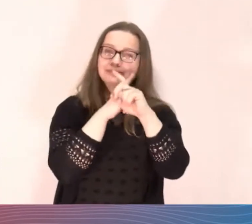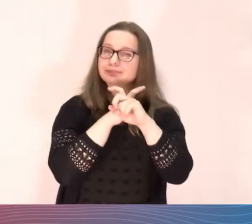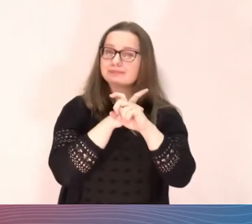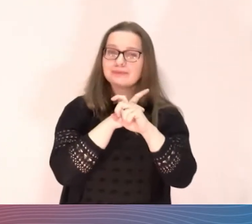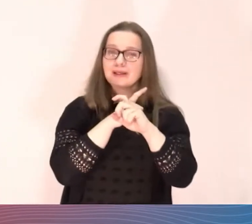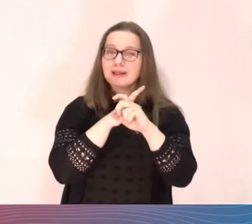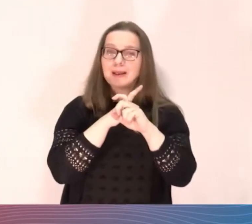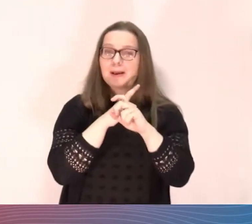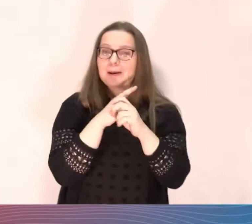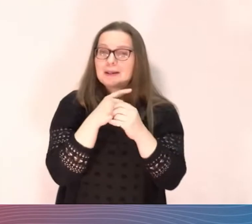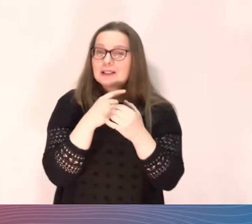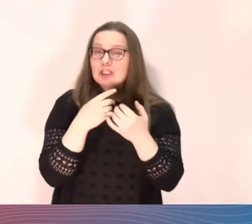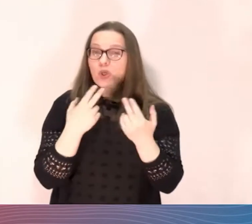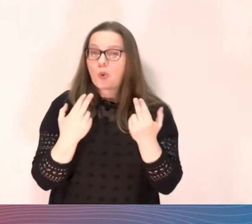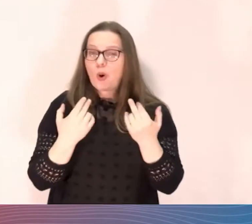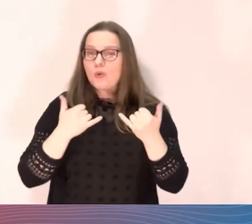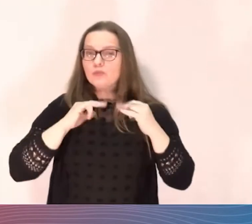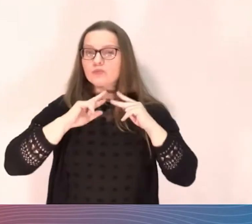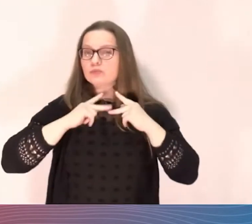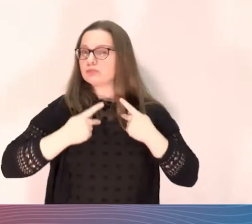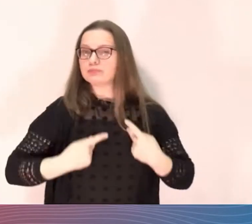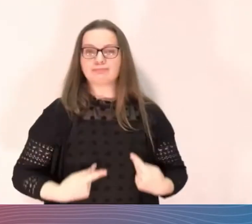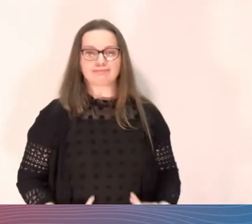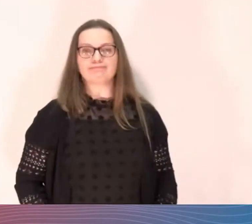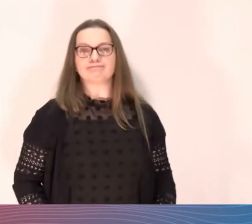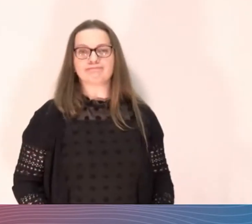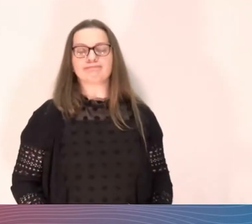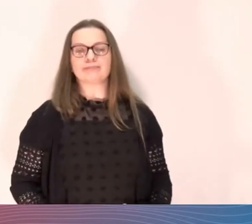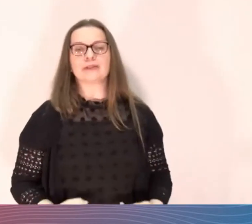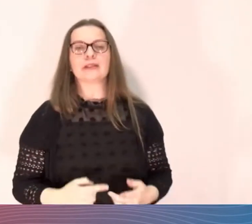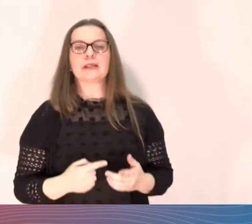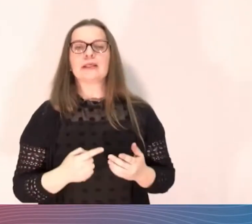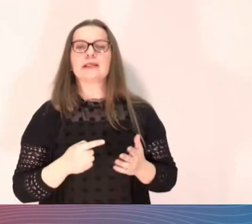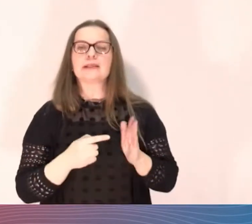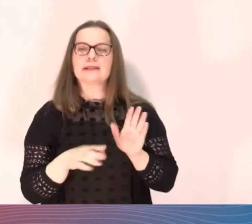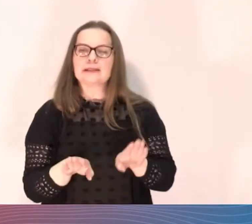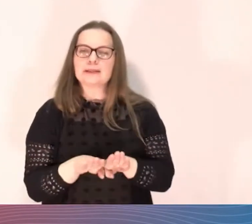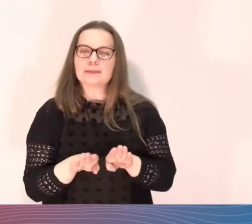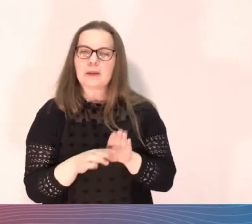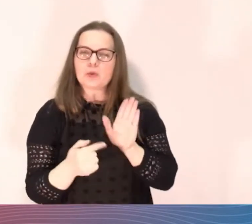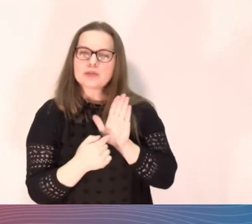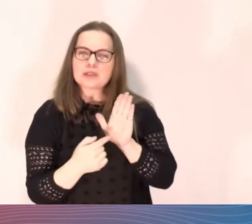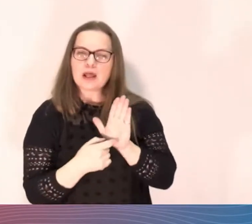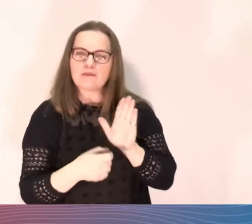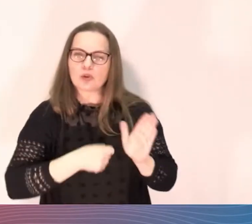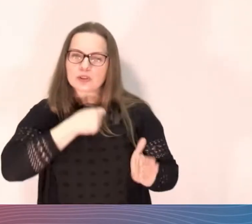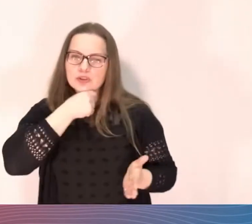que estava profetizado no Antigo Testamento para poder ser o nosso Salvador.